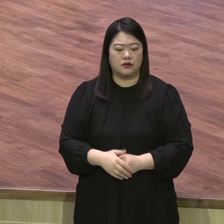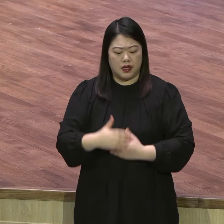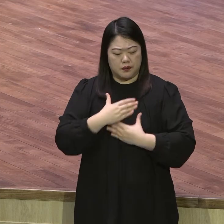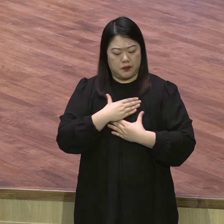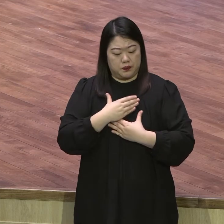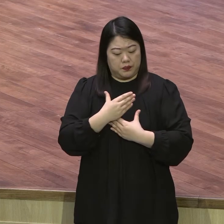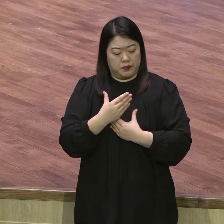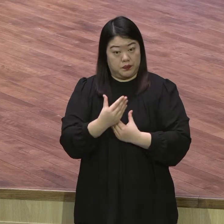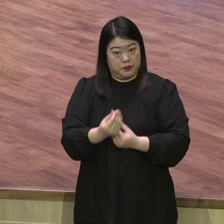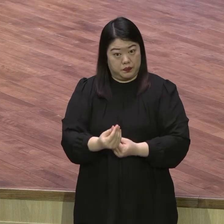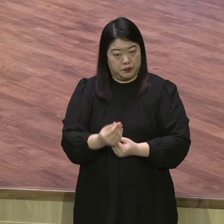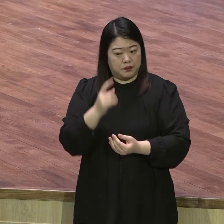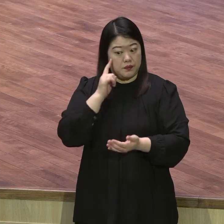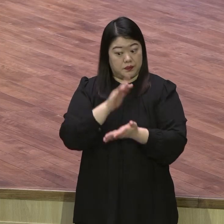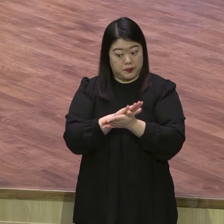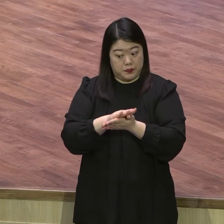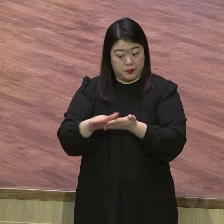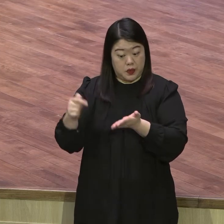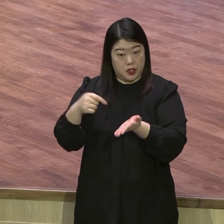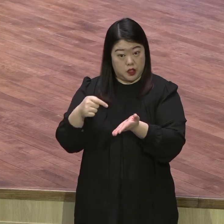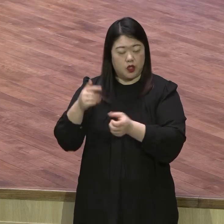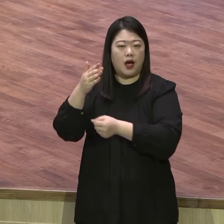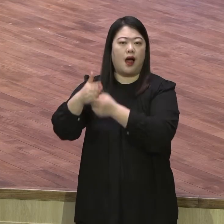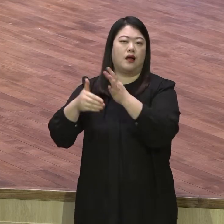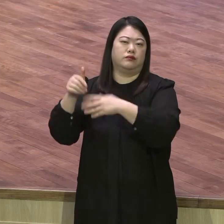대표적인 속성 중에 하나예요.